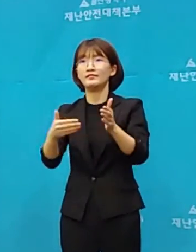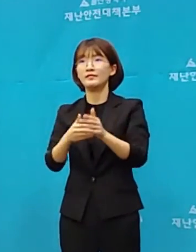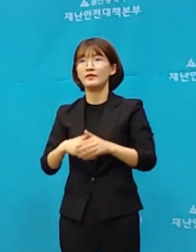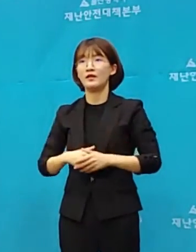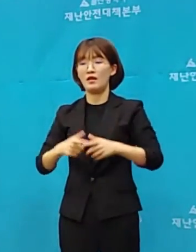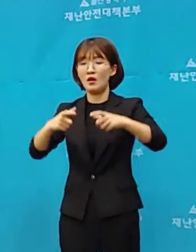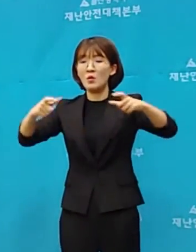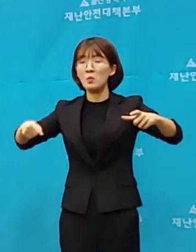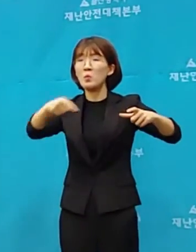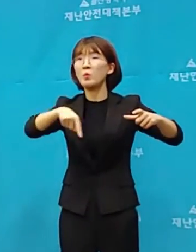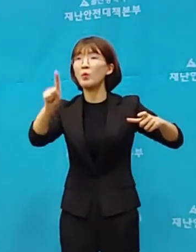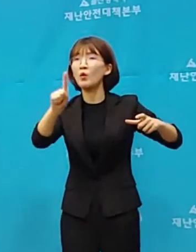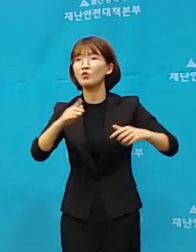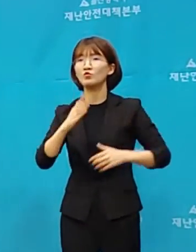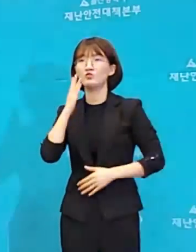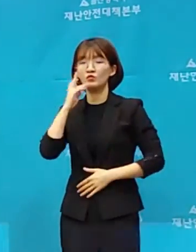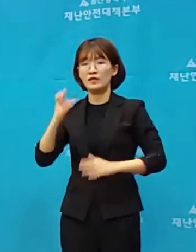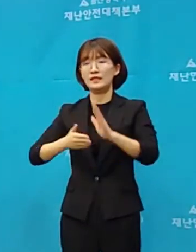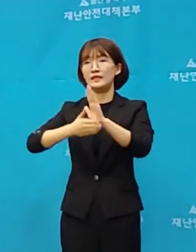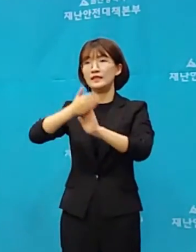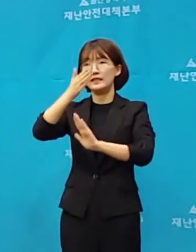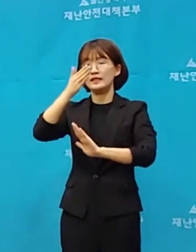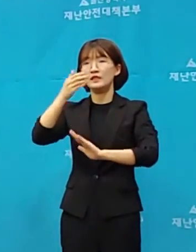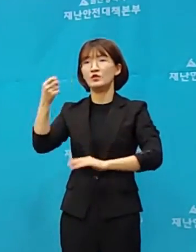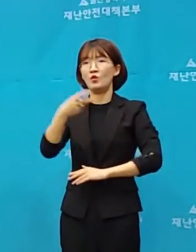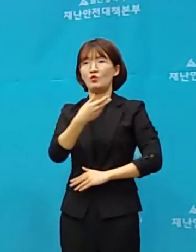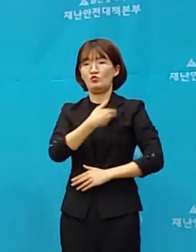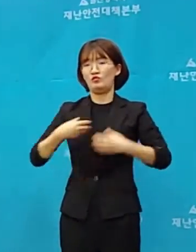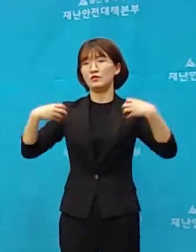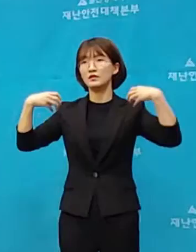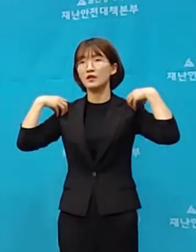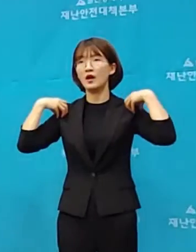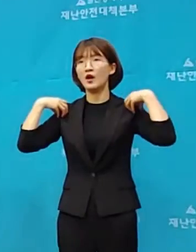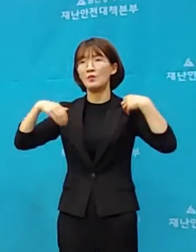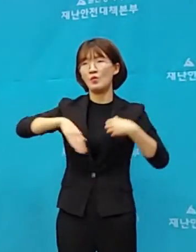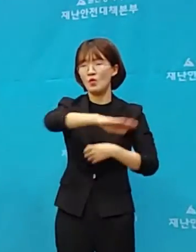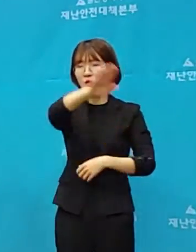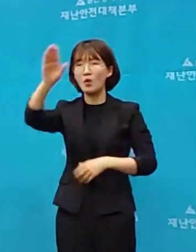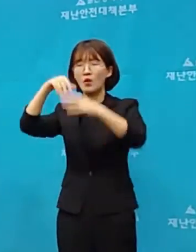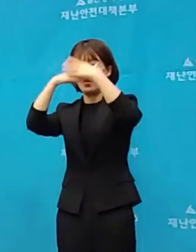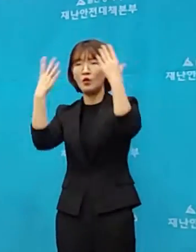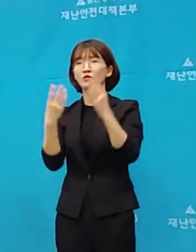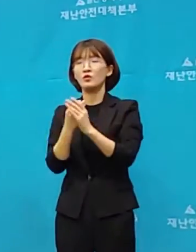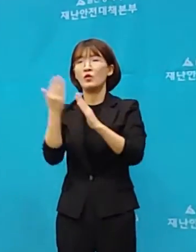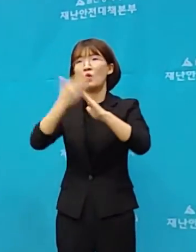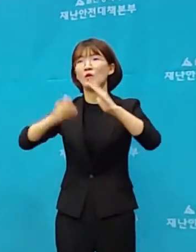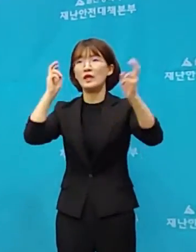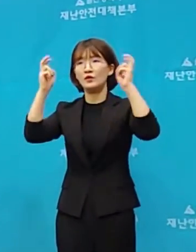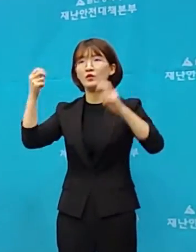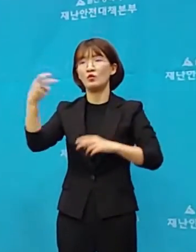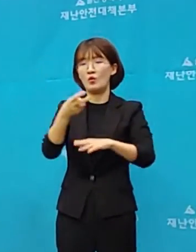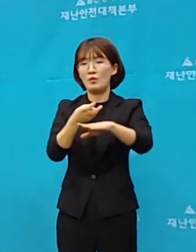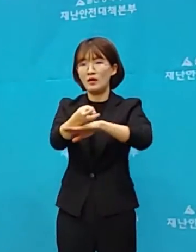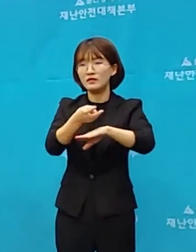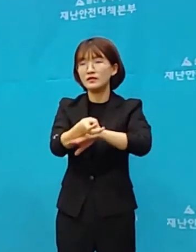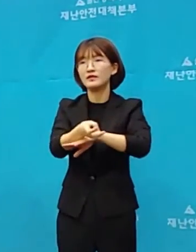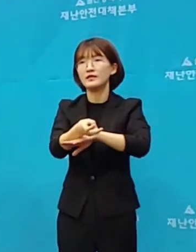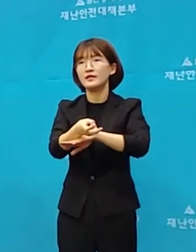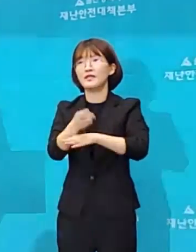대상 범위는 우리 시와 구군, 청사, 전 공공기관, 버스와